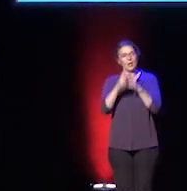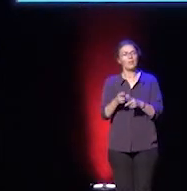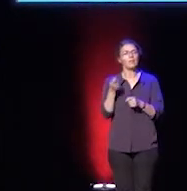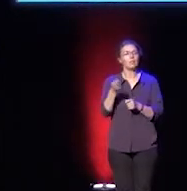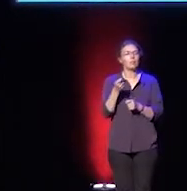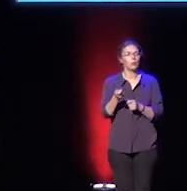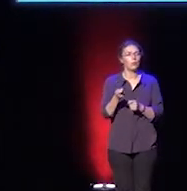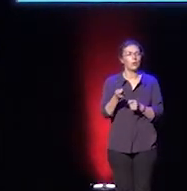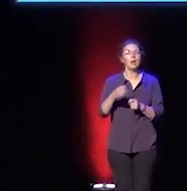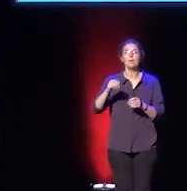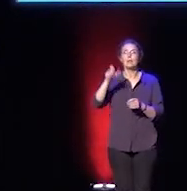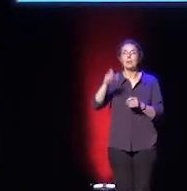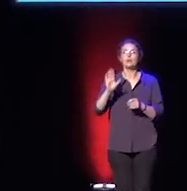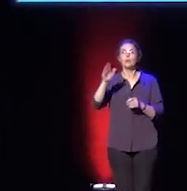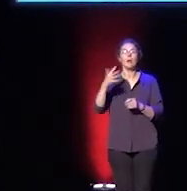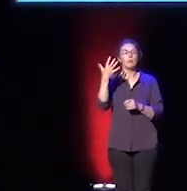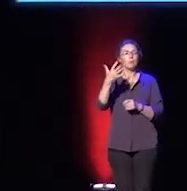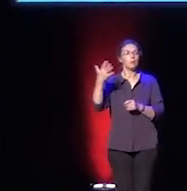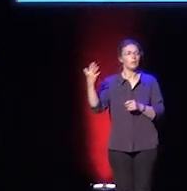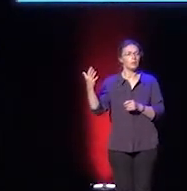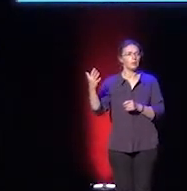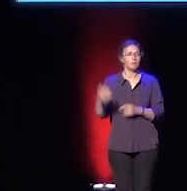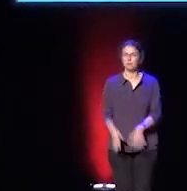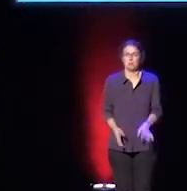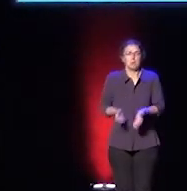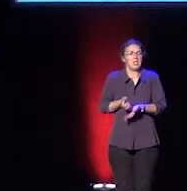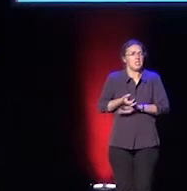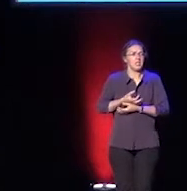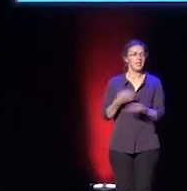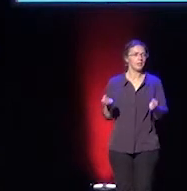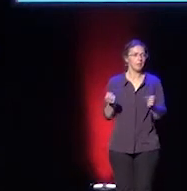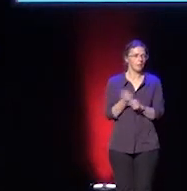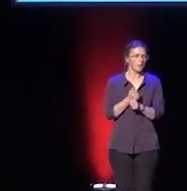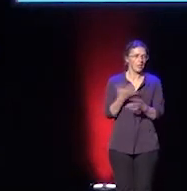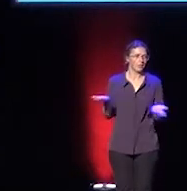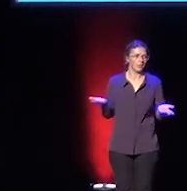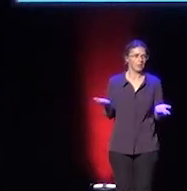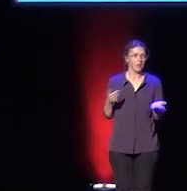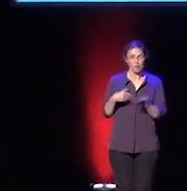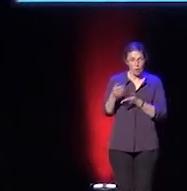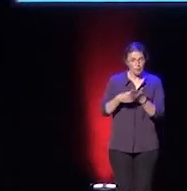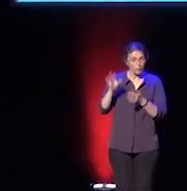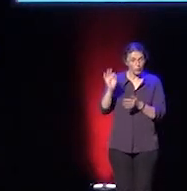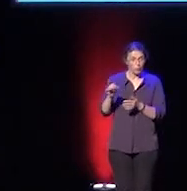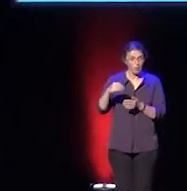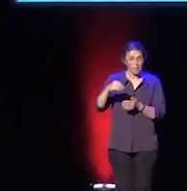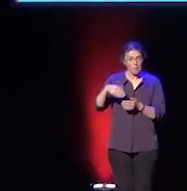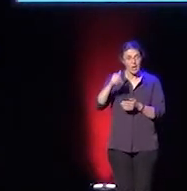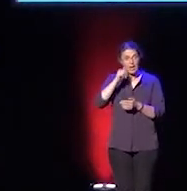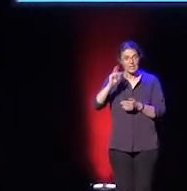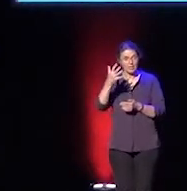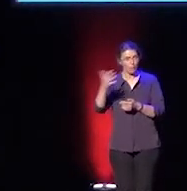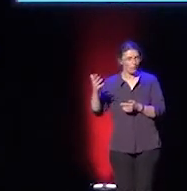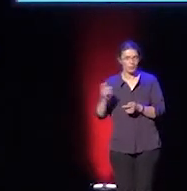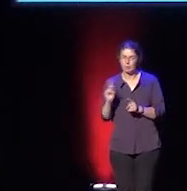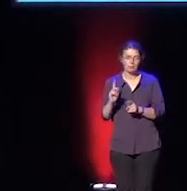mit Menschen über 55 überhaupt keine Aus- und Fortbildungsmaßnahmen mehr vorsahen. Dass jemand, der